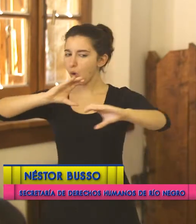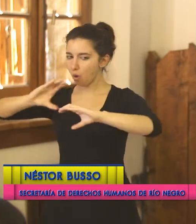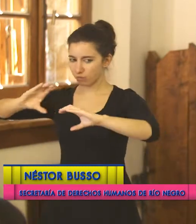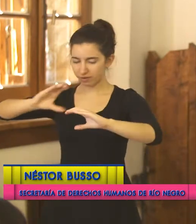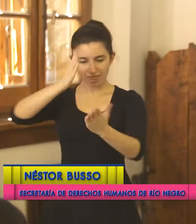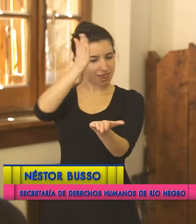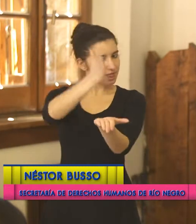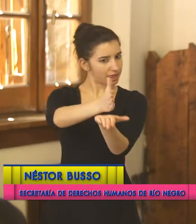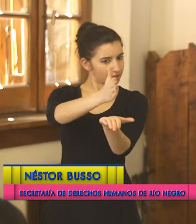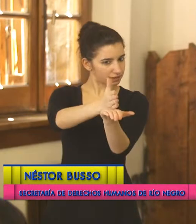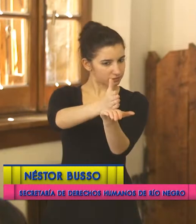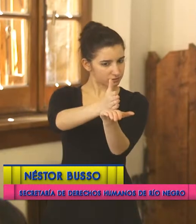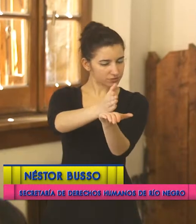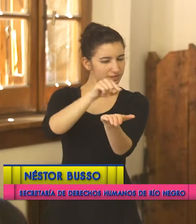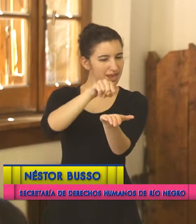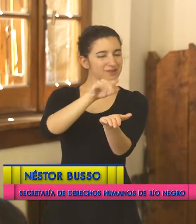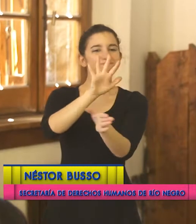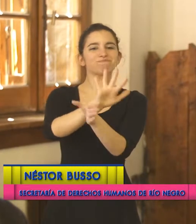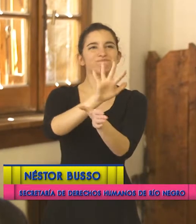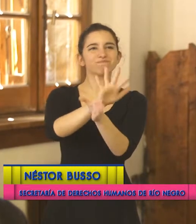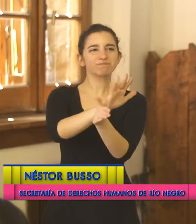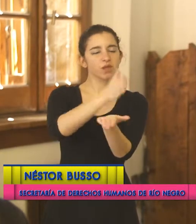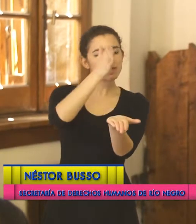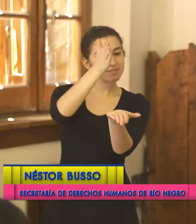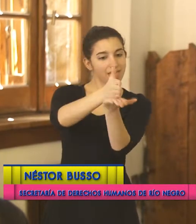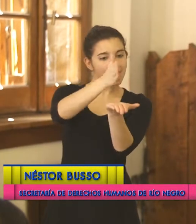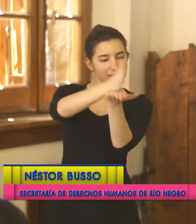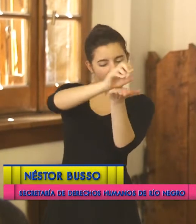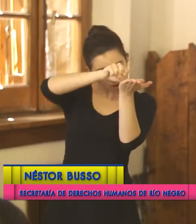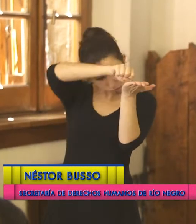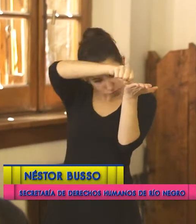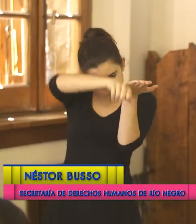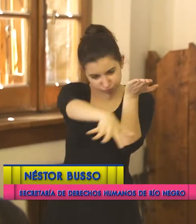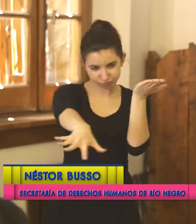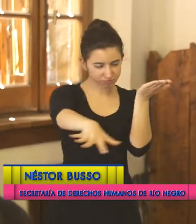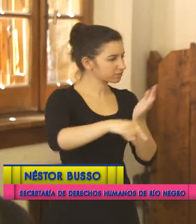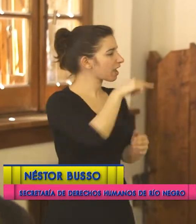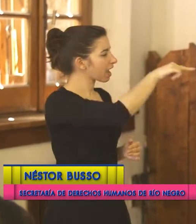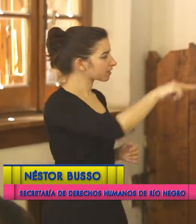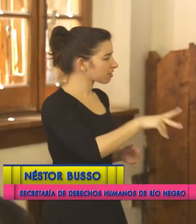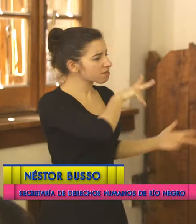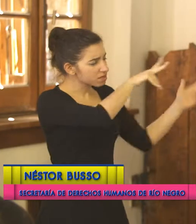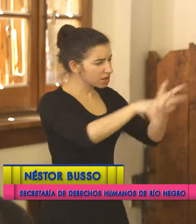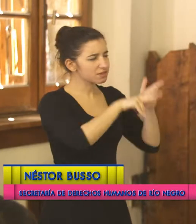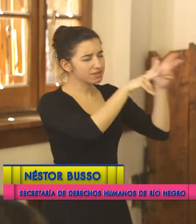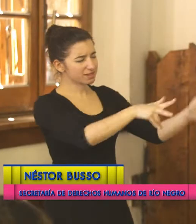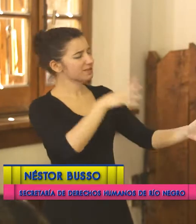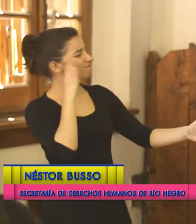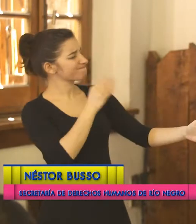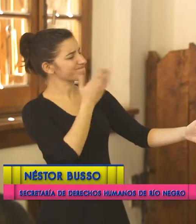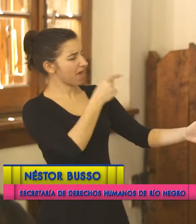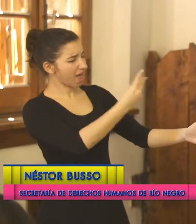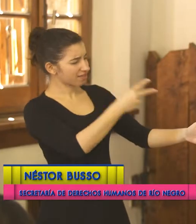de una serie de derechos la defensora del público lo sabe bien lo se lo he escuchado decir muchas veces